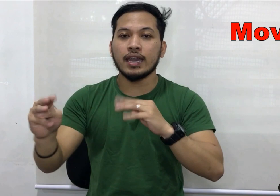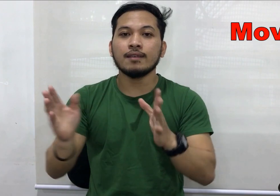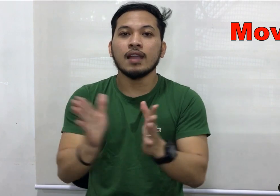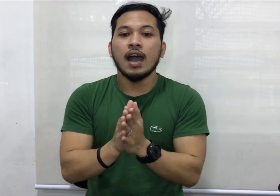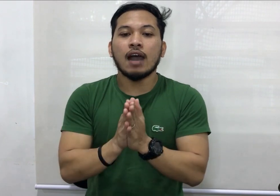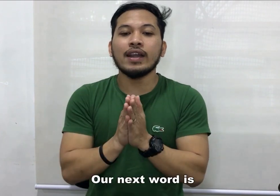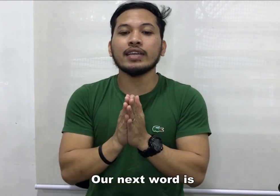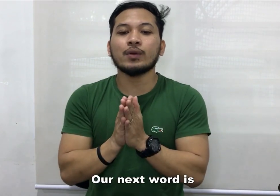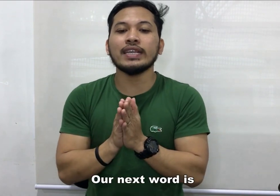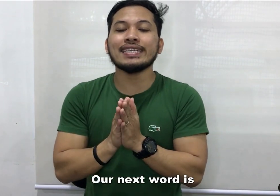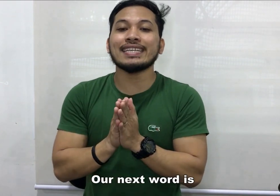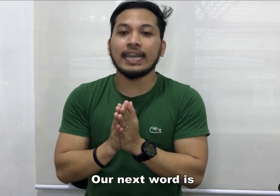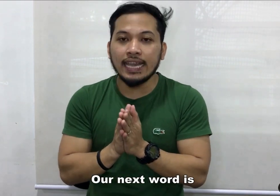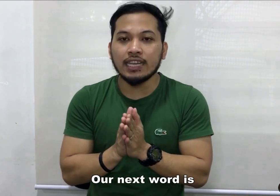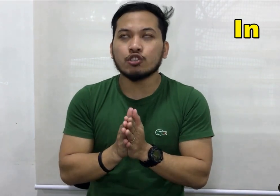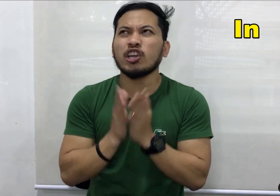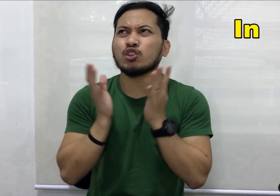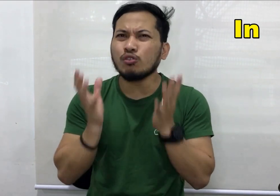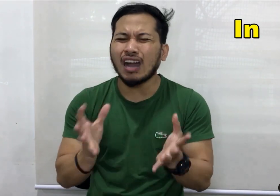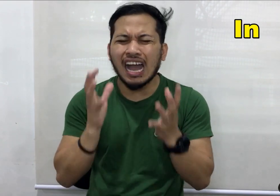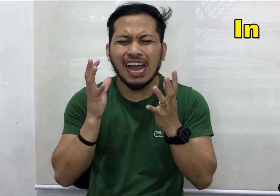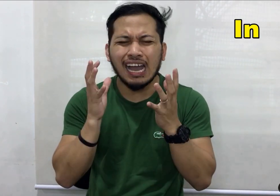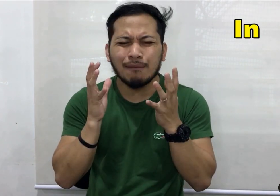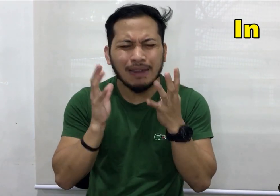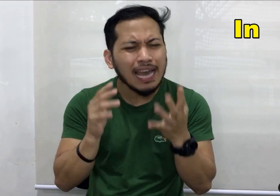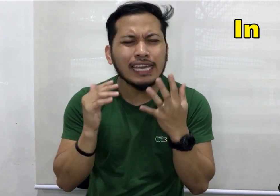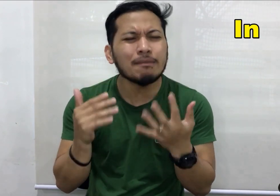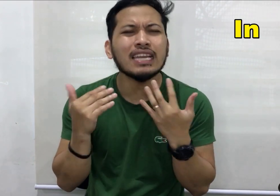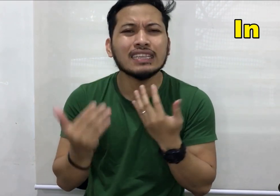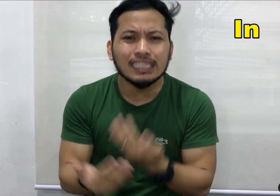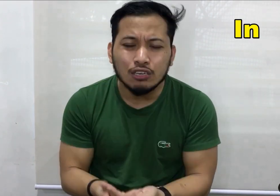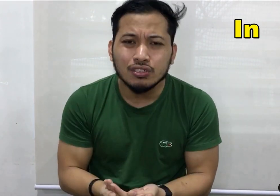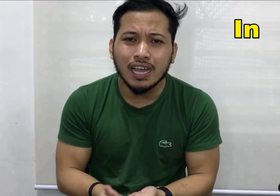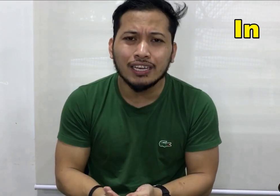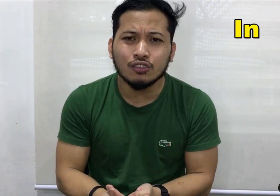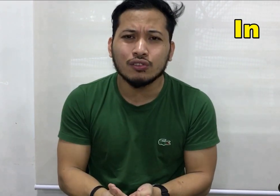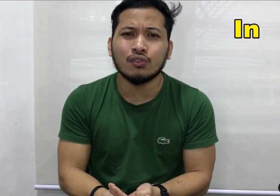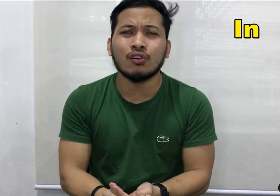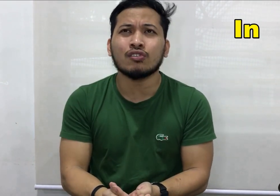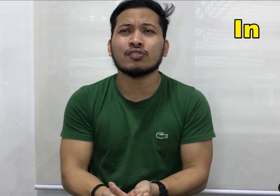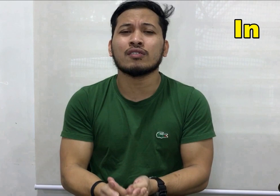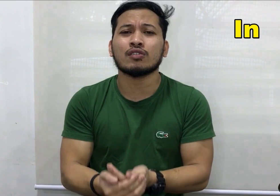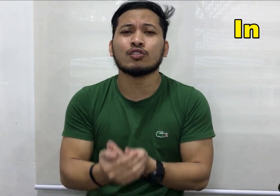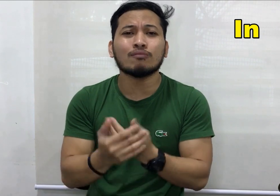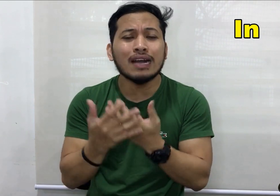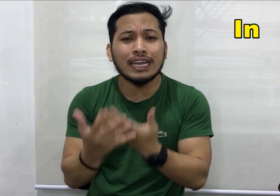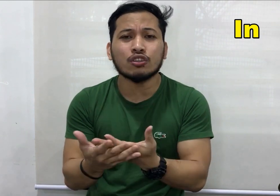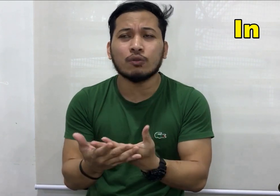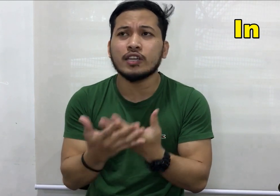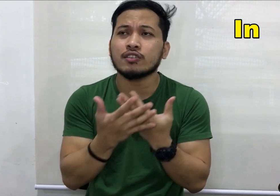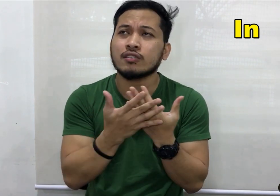Okay. Our next word is in. So ito, palaging may nagtatanong sa akin ito, itong mga ganitong words